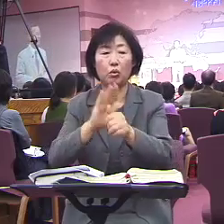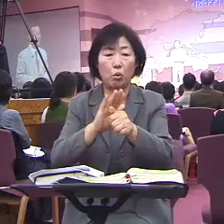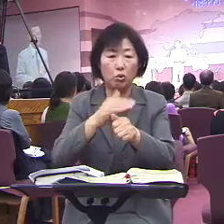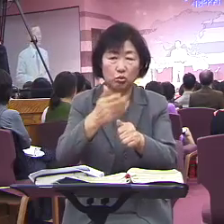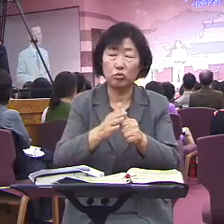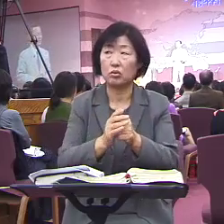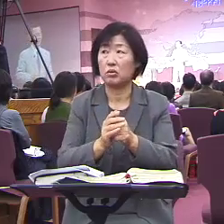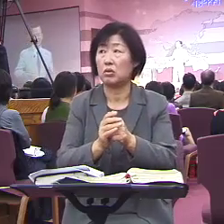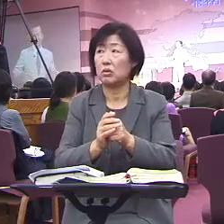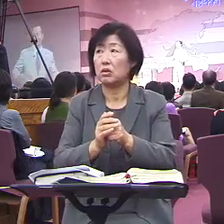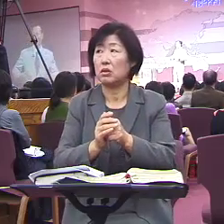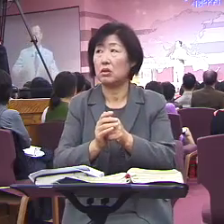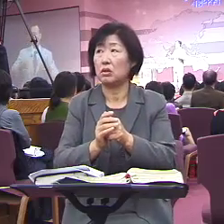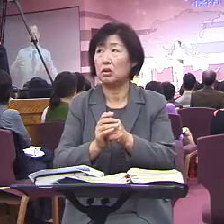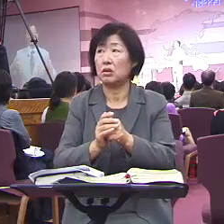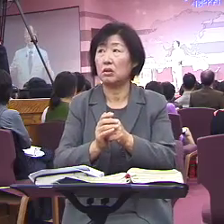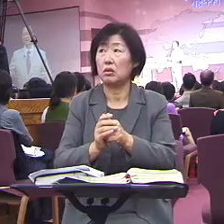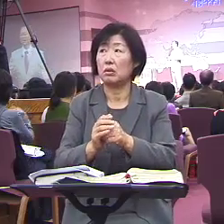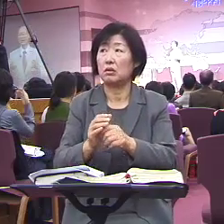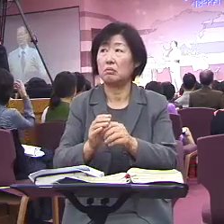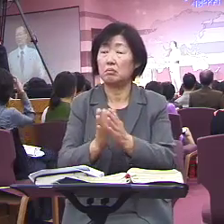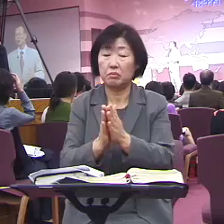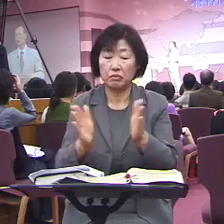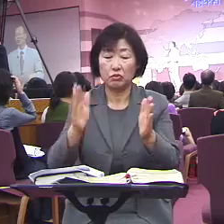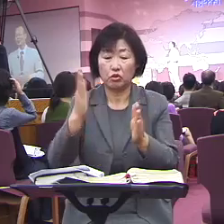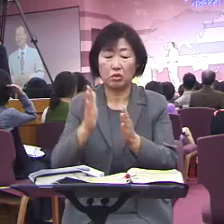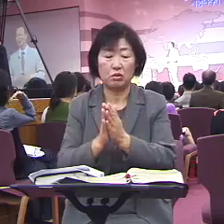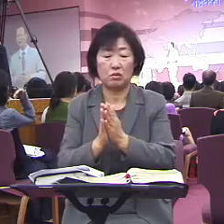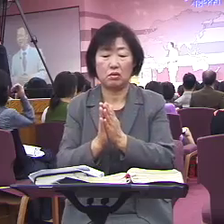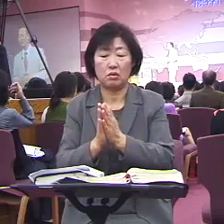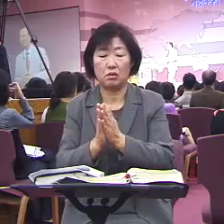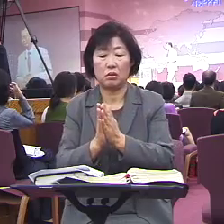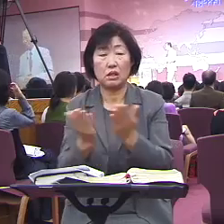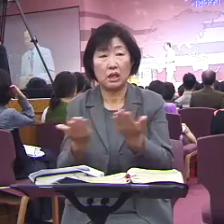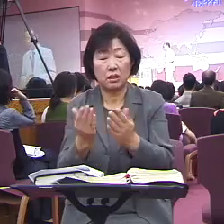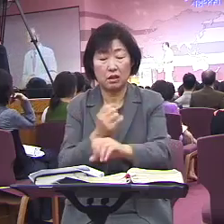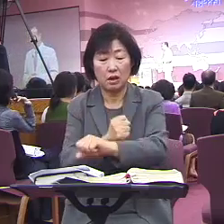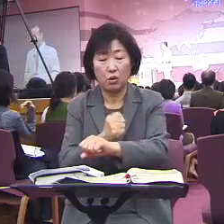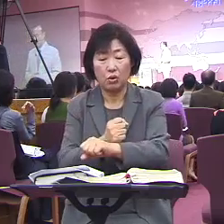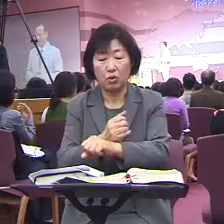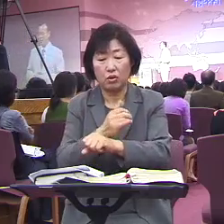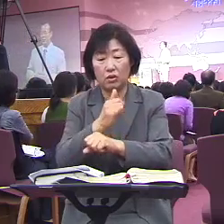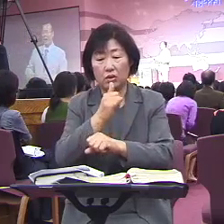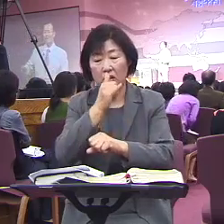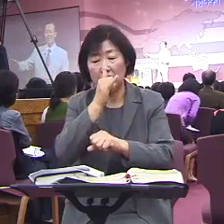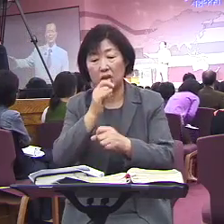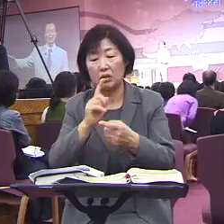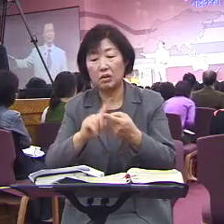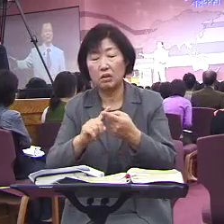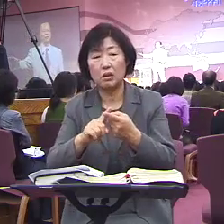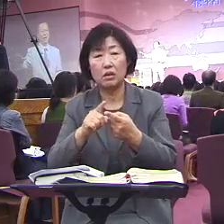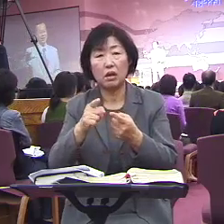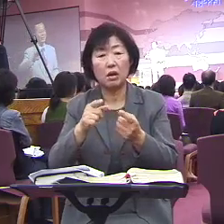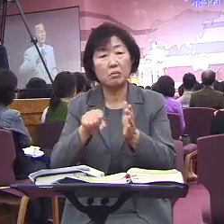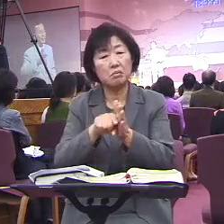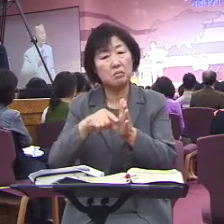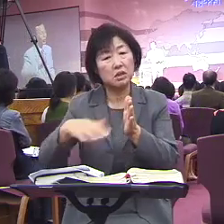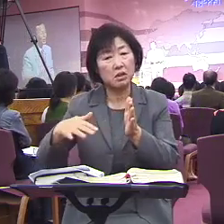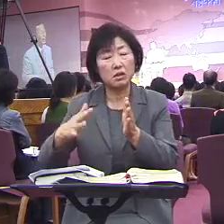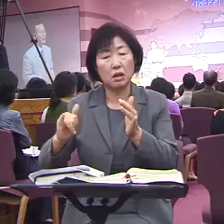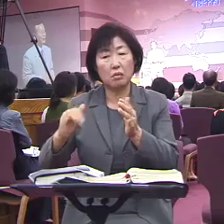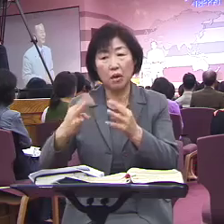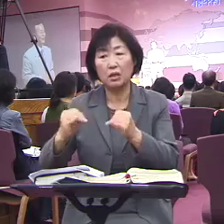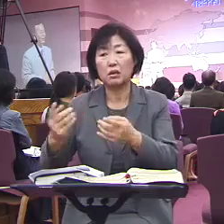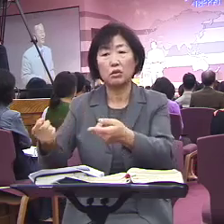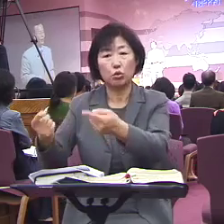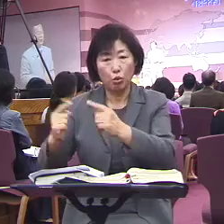않습니까? 그렇게 해서 이제 쭉 이제 사역을 하는데요. 그로 인하여서 안 믿는 사람들도 많이 이제